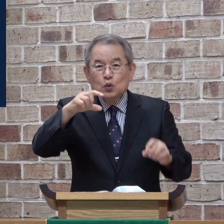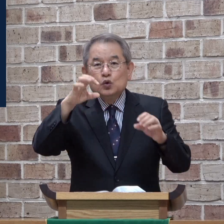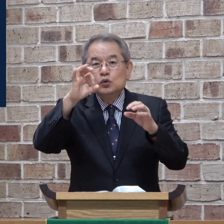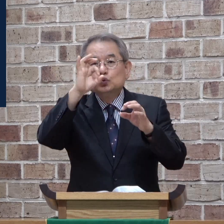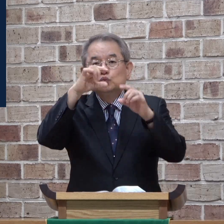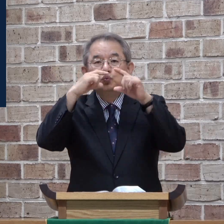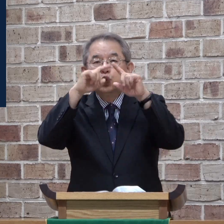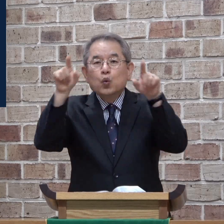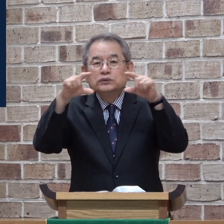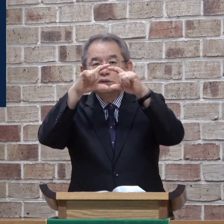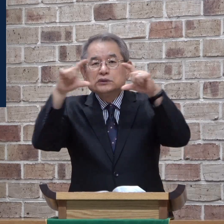또 지폐에도